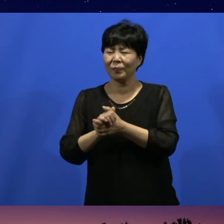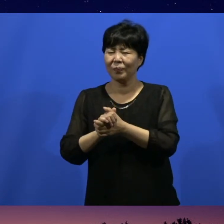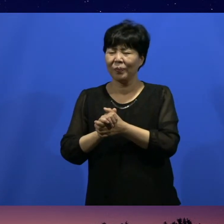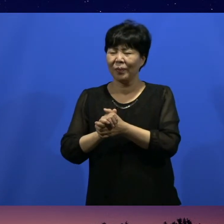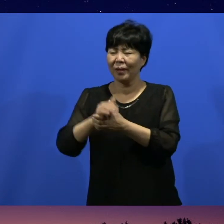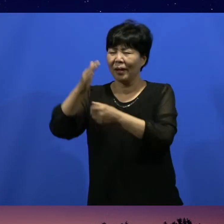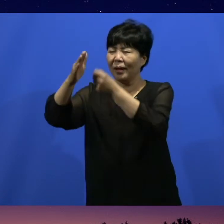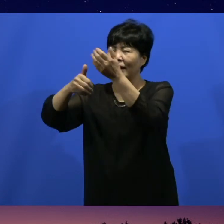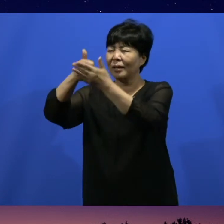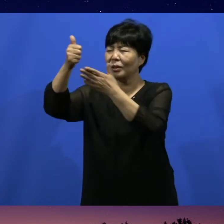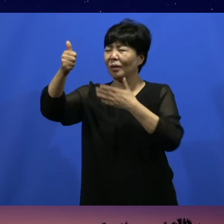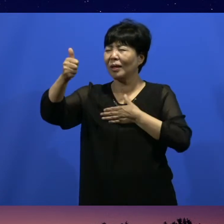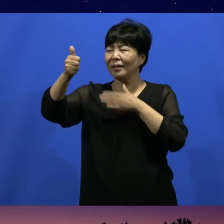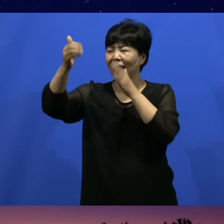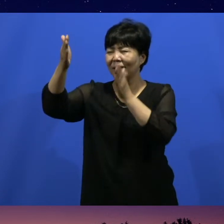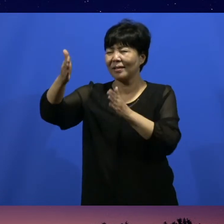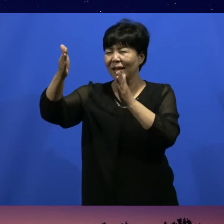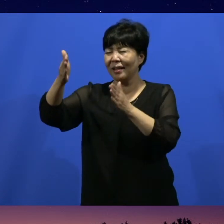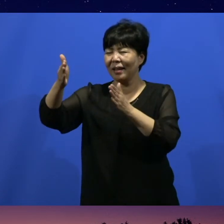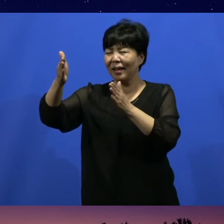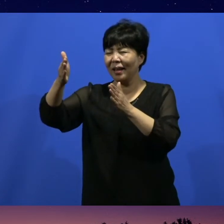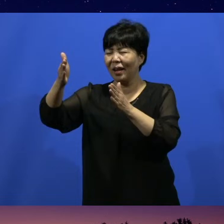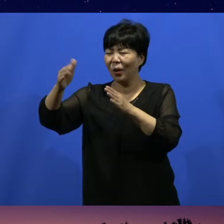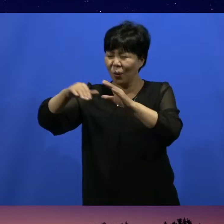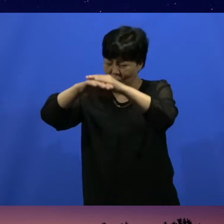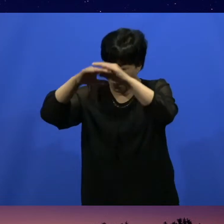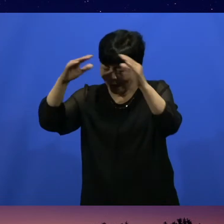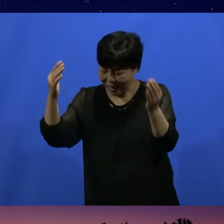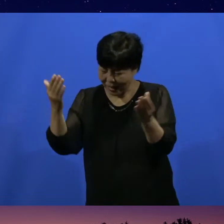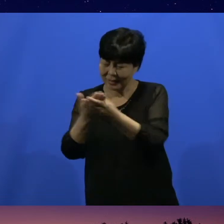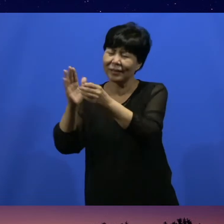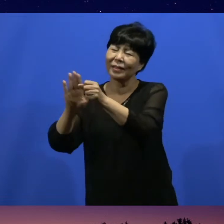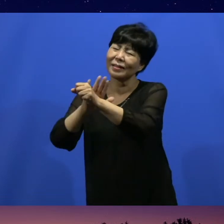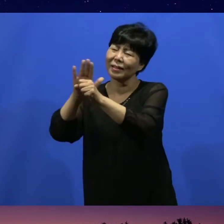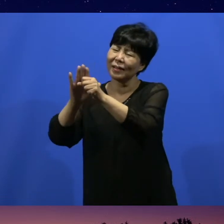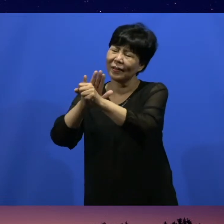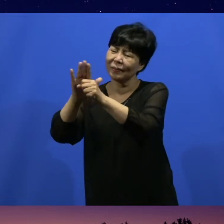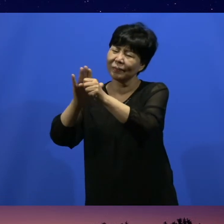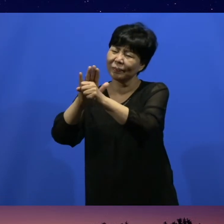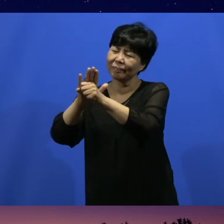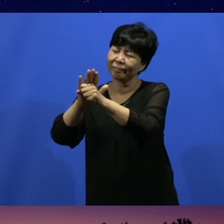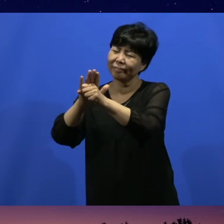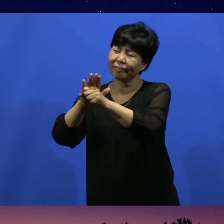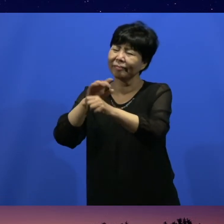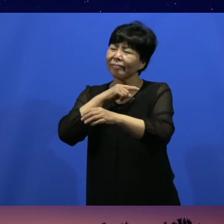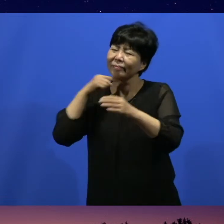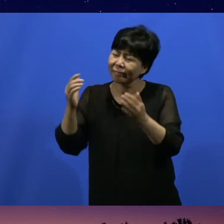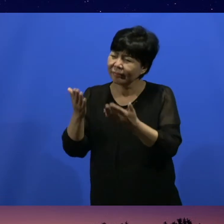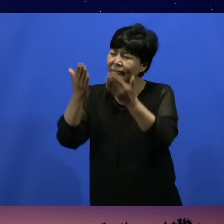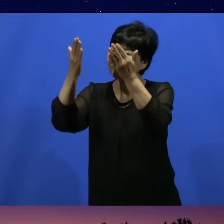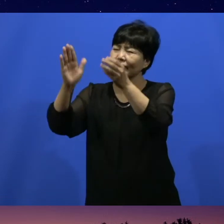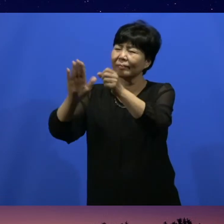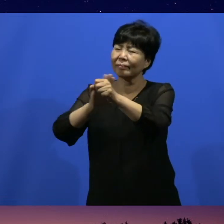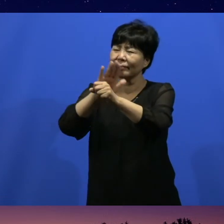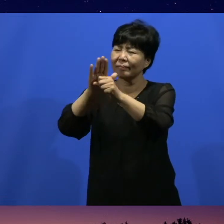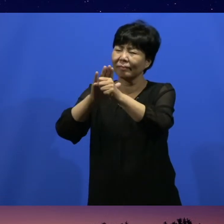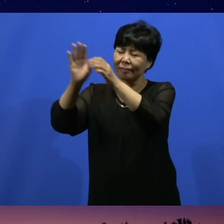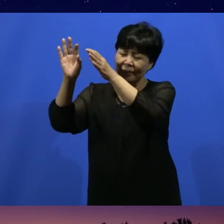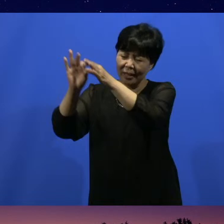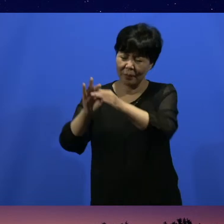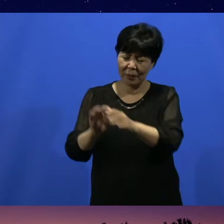없게 하여 주시고, 그리고 우리의 삶을 온전히 하나님을 위해서 내어드리며 바치며 살게 하여 주시오. 우리의 삶의 모든 삶이